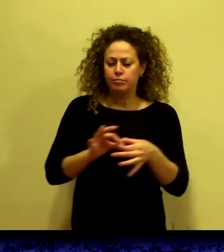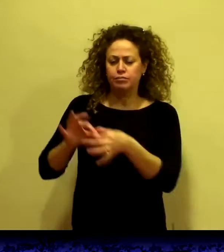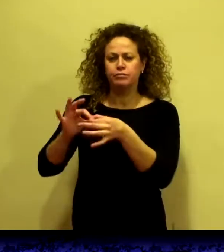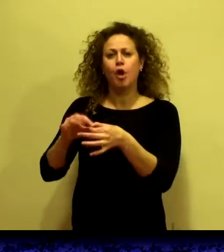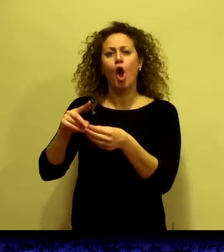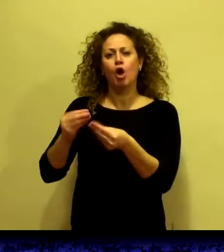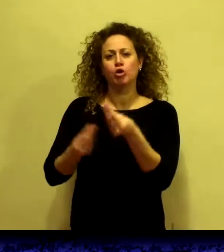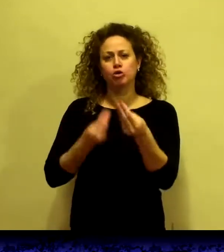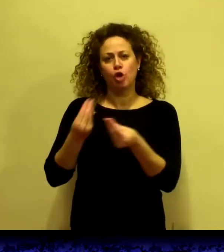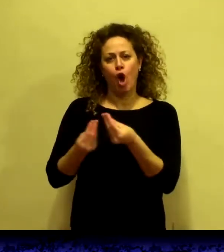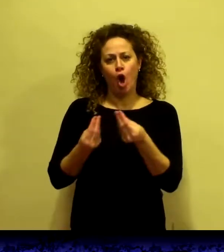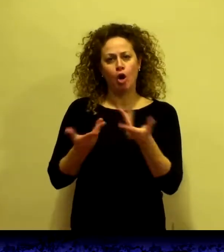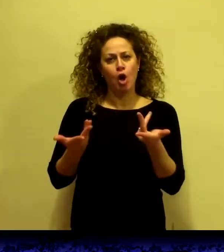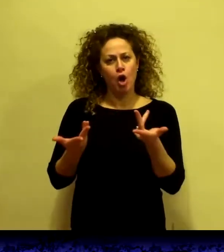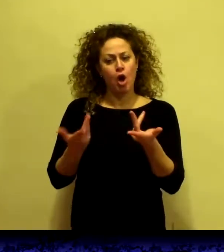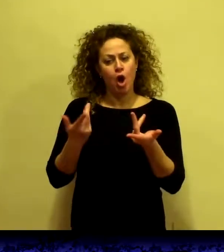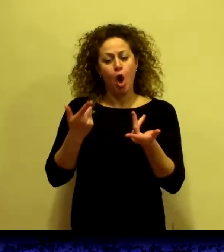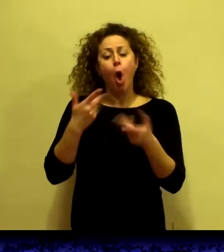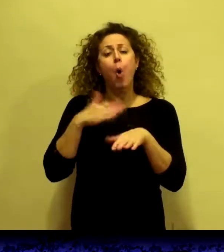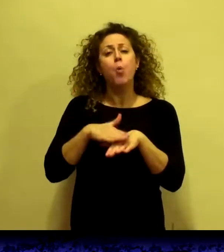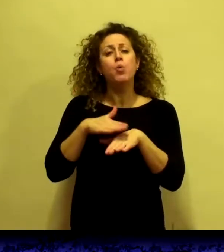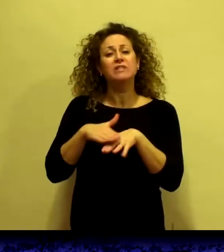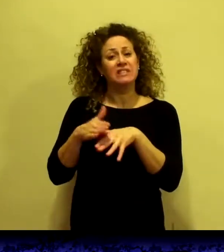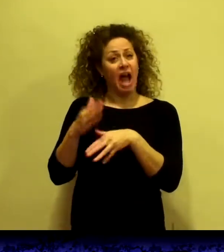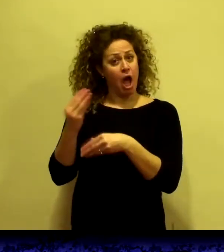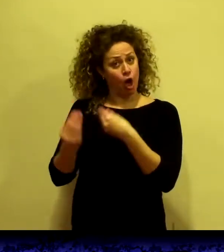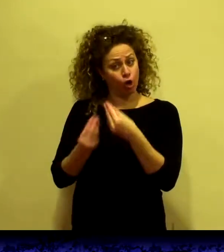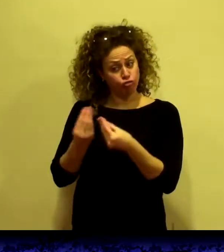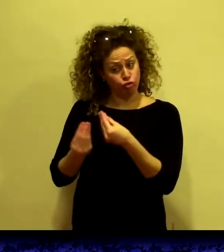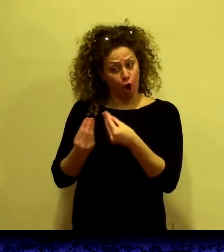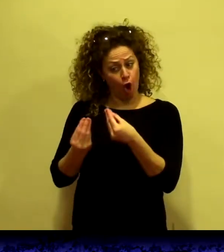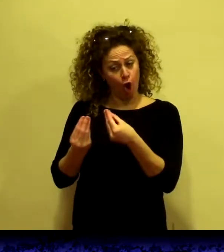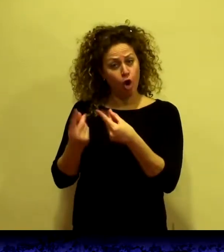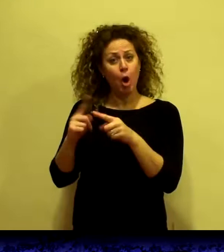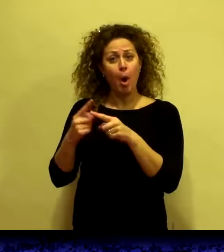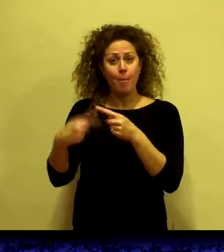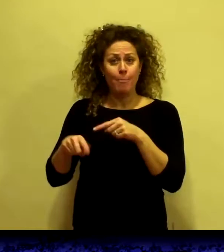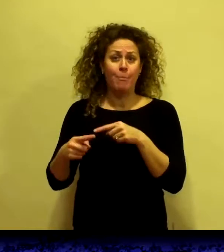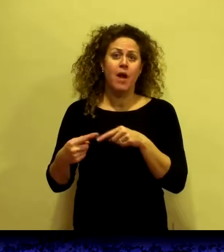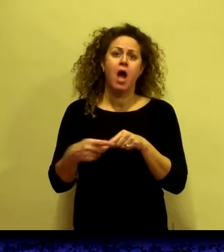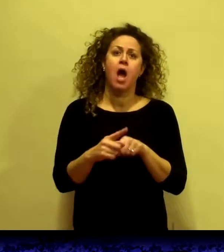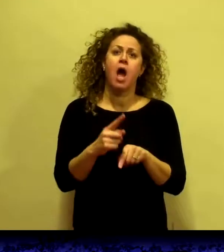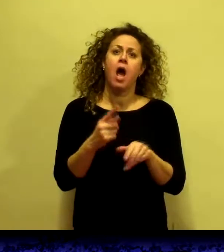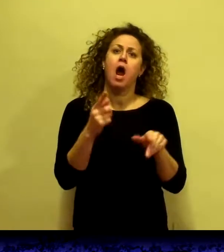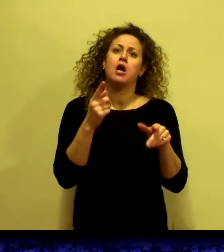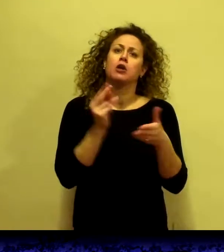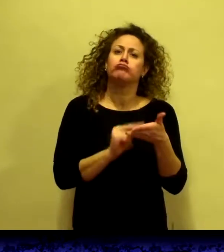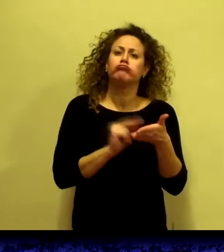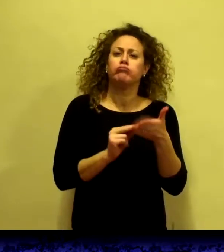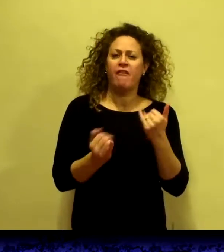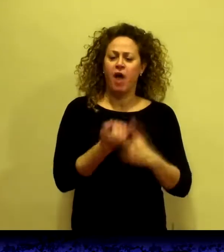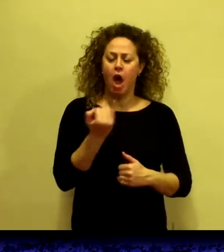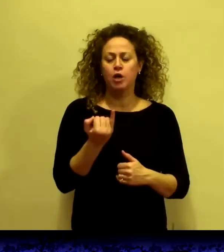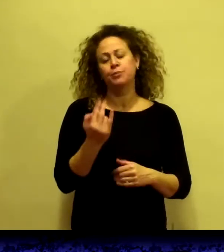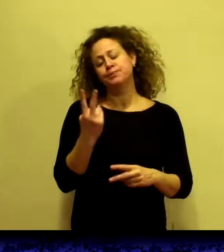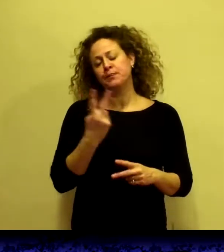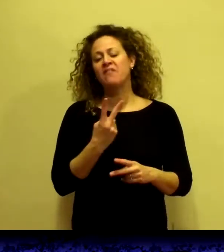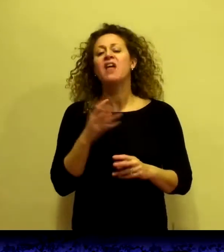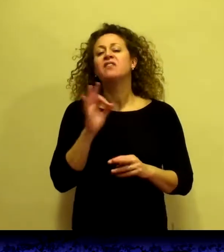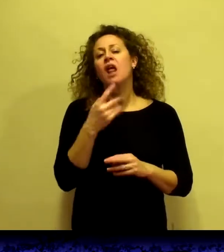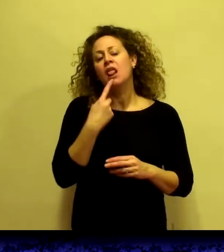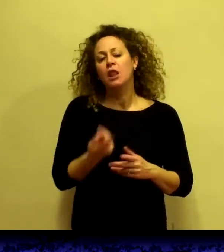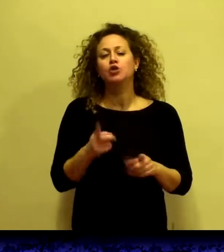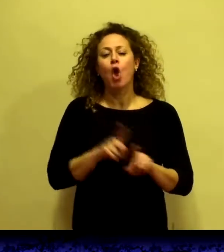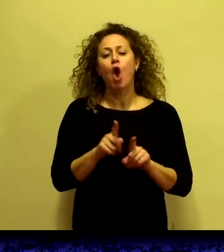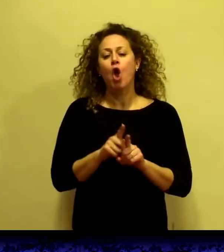per aiutare i compiti, no? Beh, più o meno. Noi proponiamo i giochi dopo lo studio. Diciamo che il gioco è un incentivo. Se tu